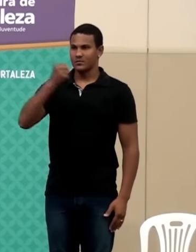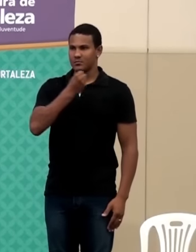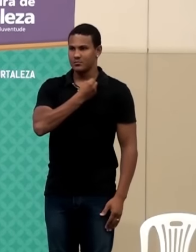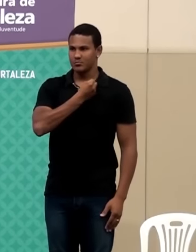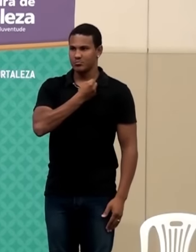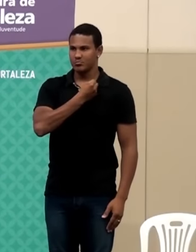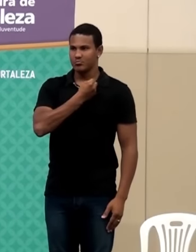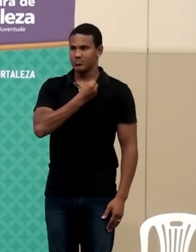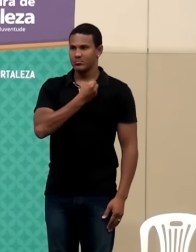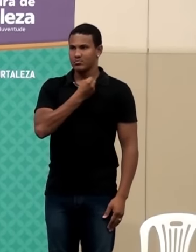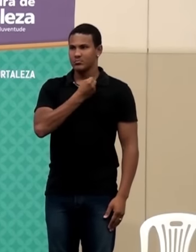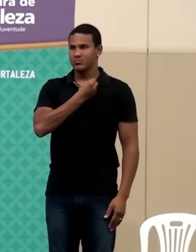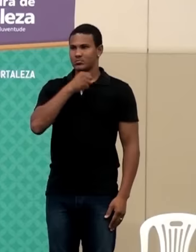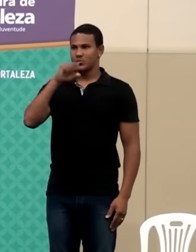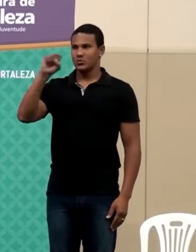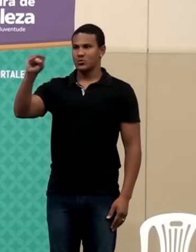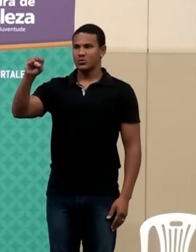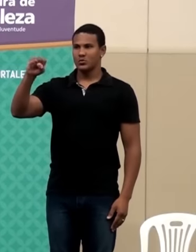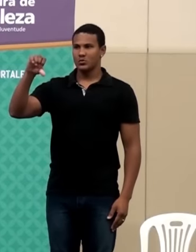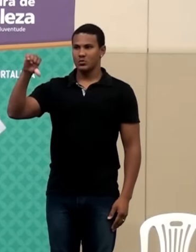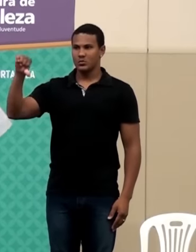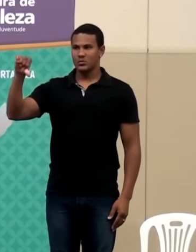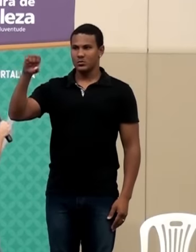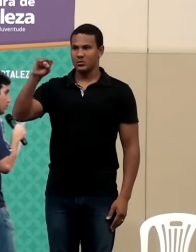Abra sua apostila aí na página